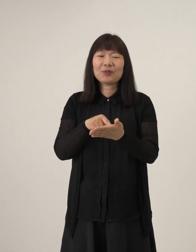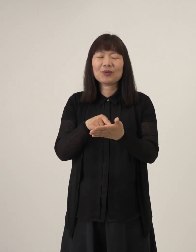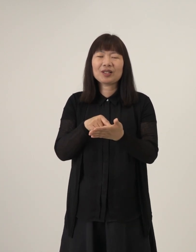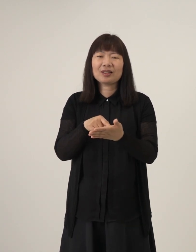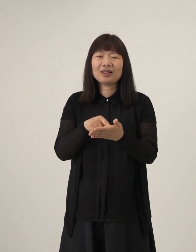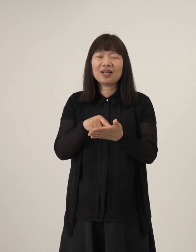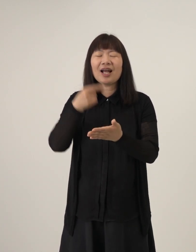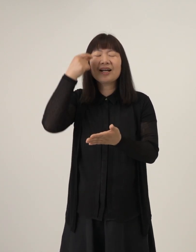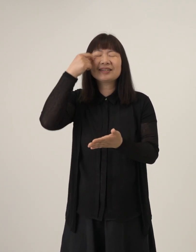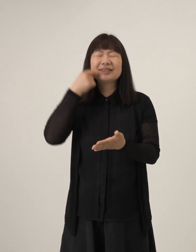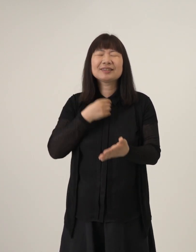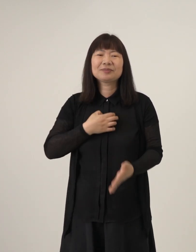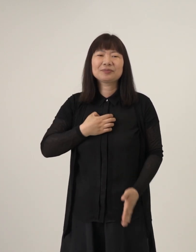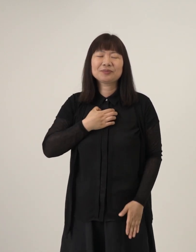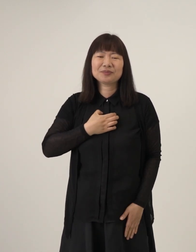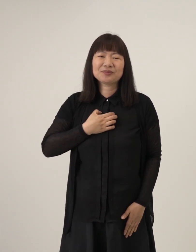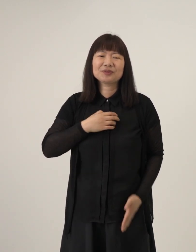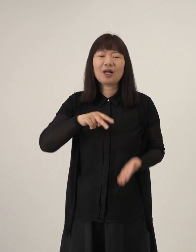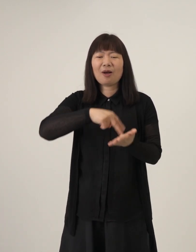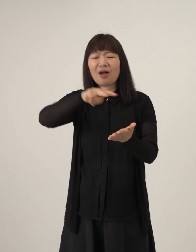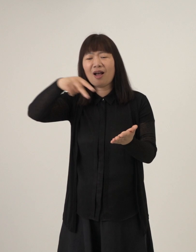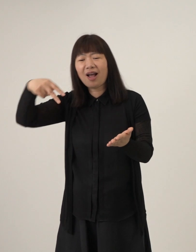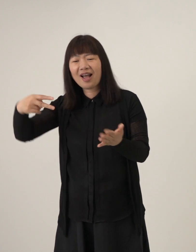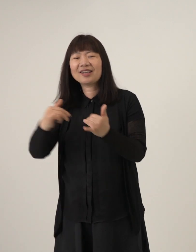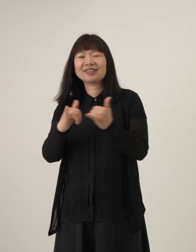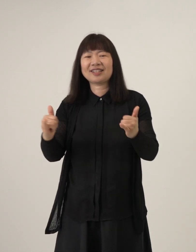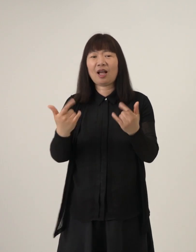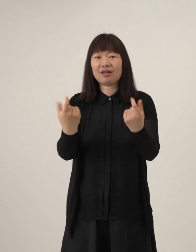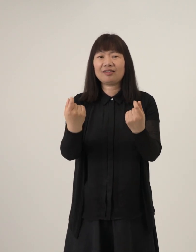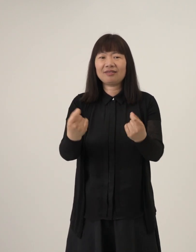외롭고 슬픈 방랑자였어요.